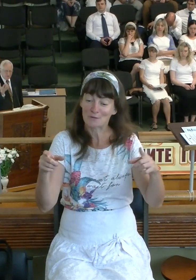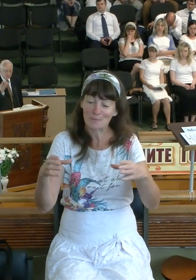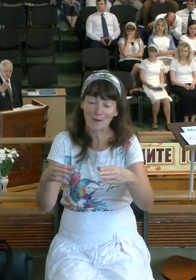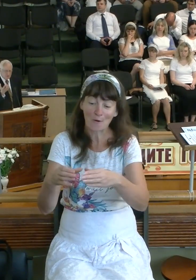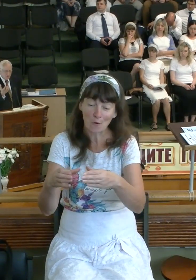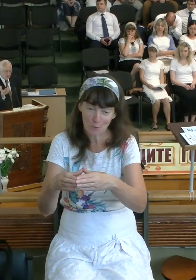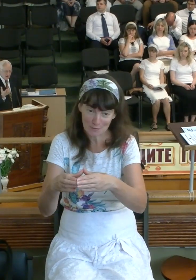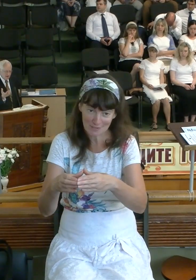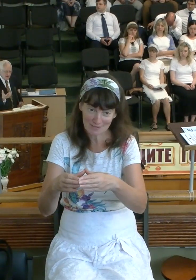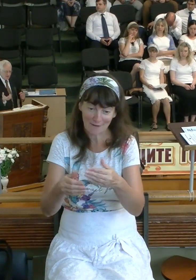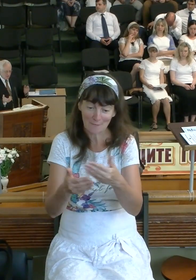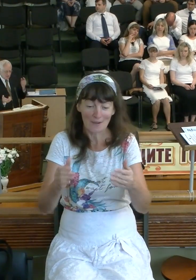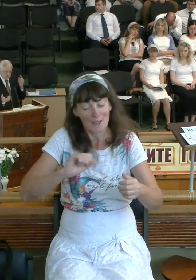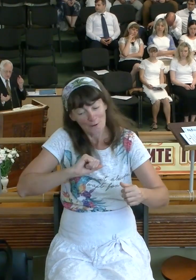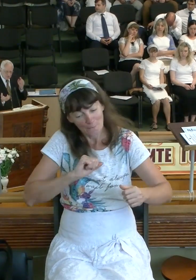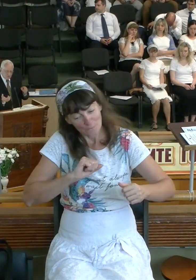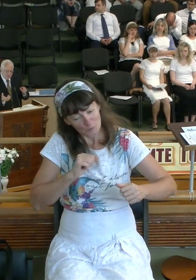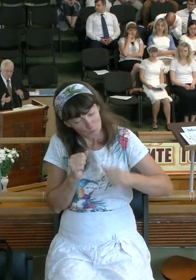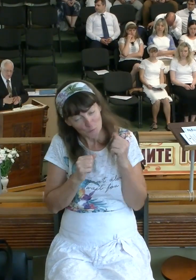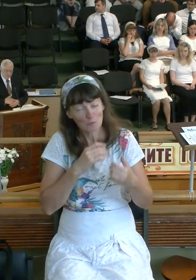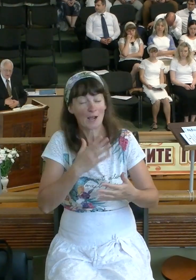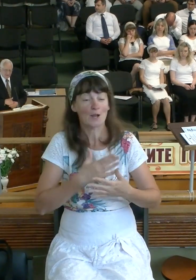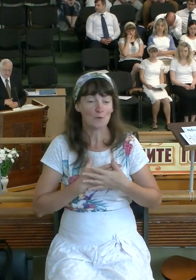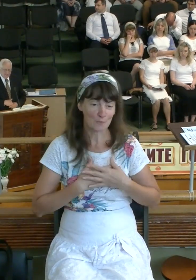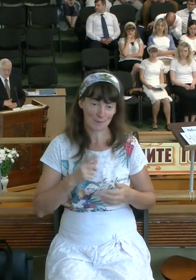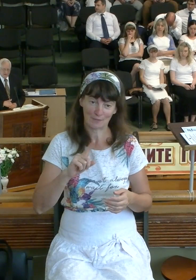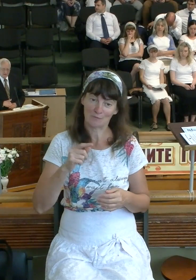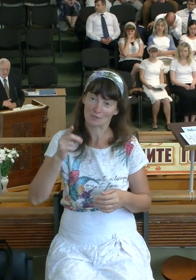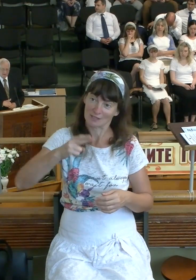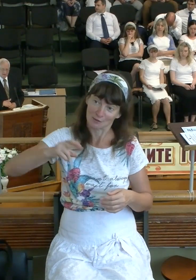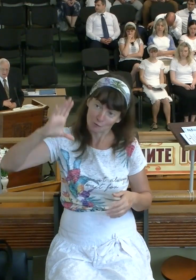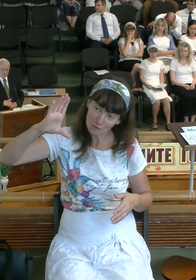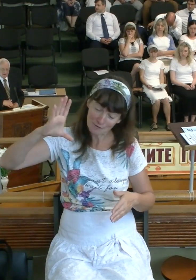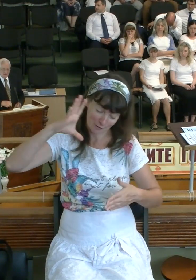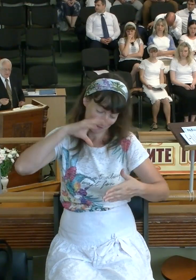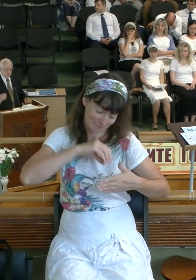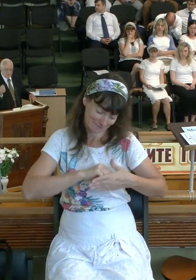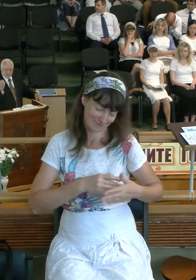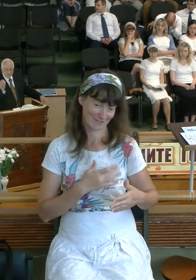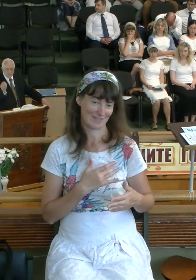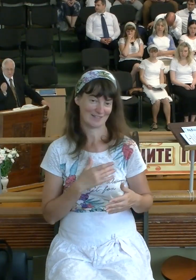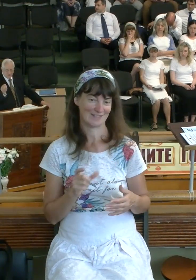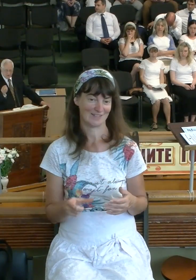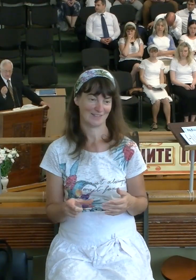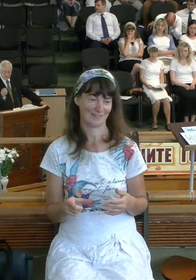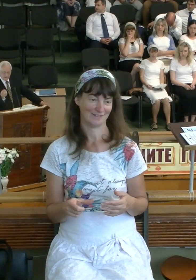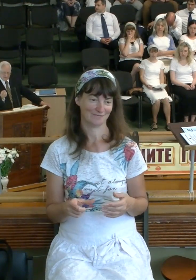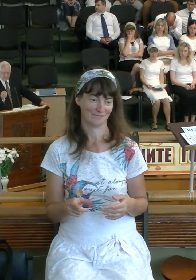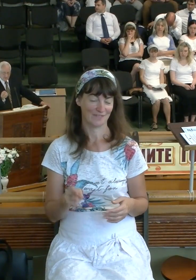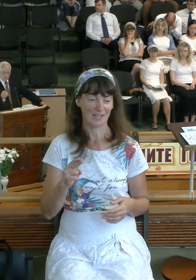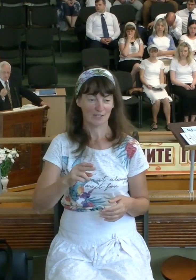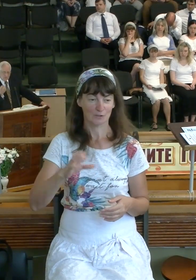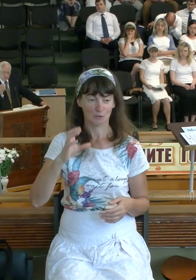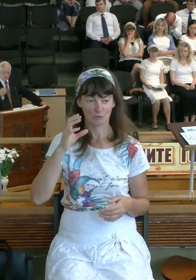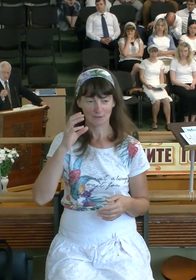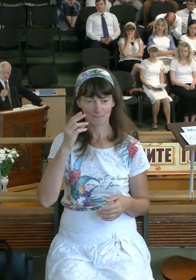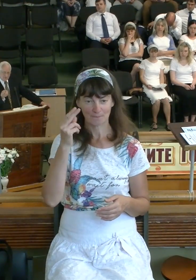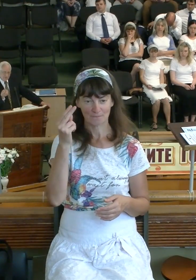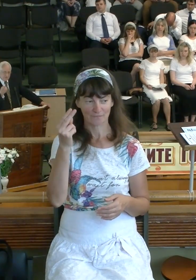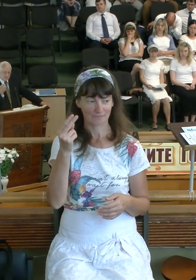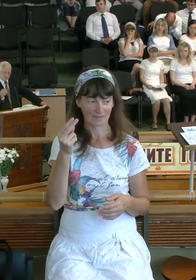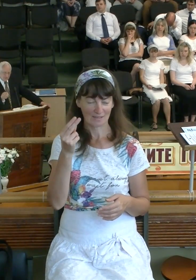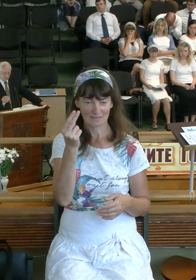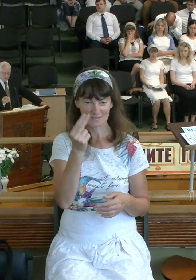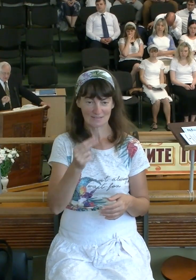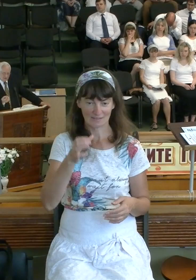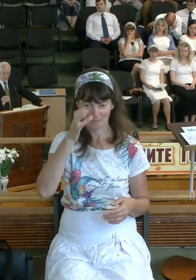которые любят друг друга, потому что Дух Святой в сердце человека. И Дух целомудрия – это Дух контроля над